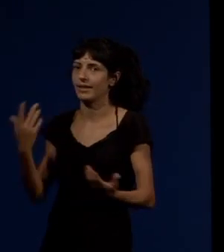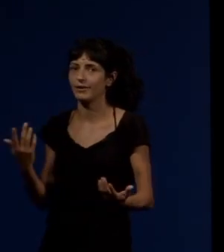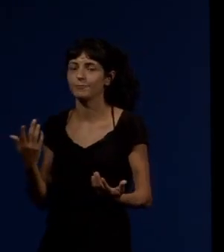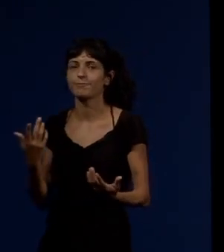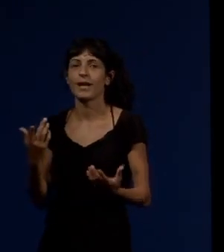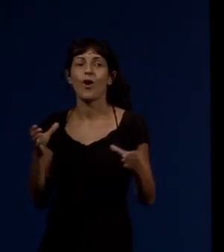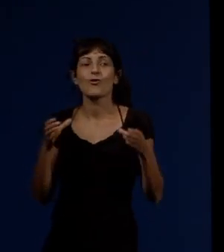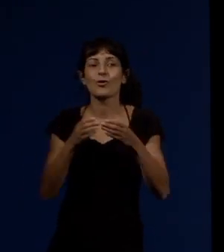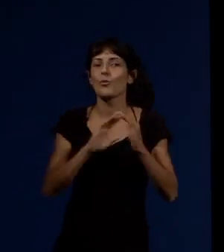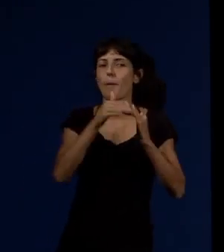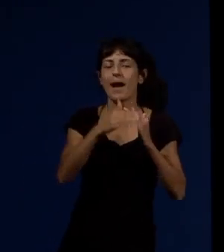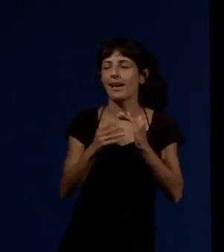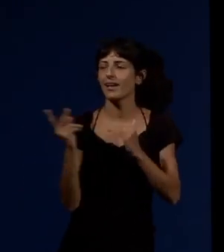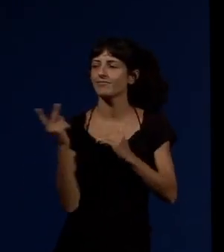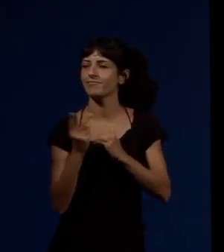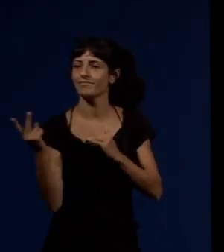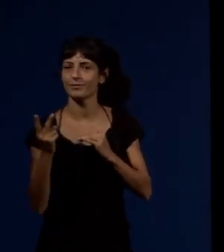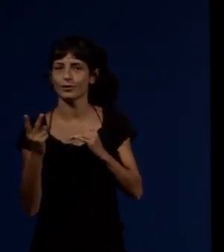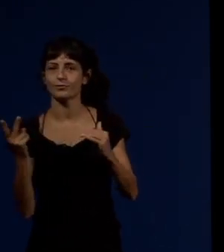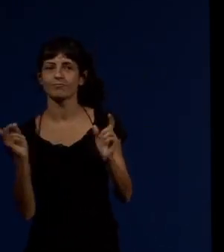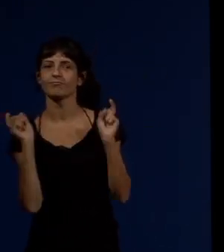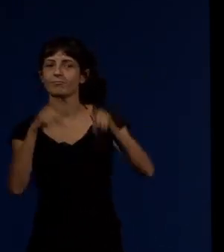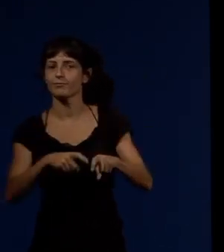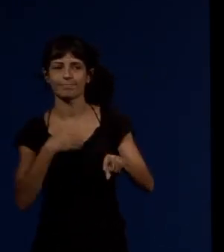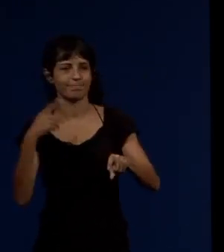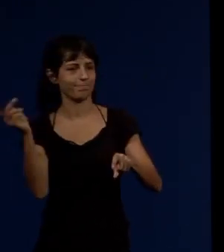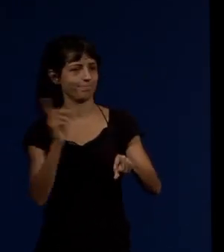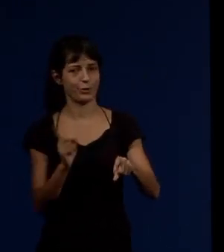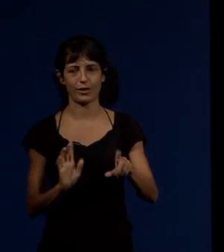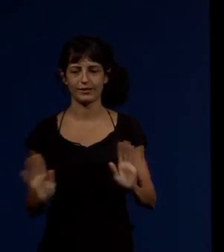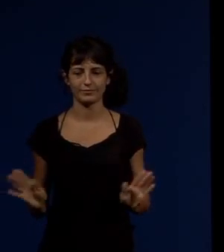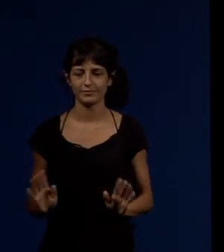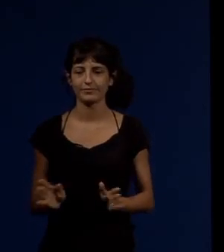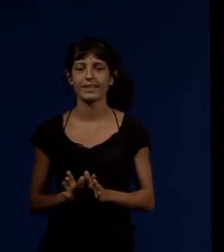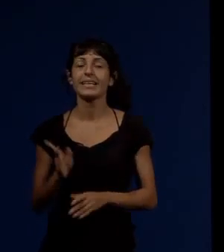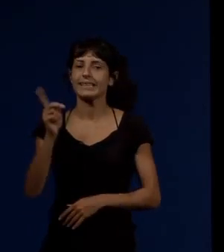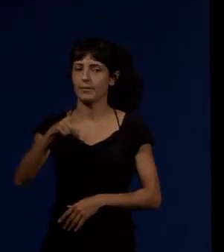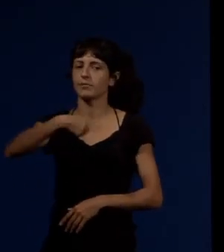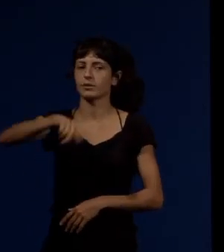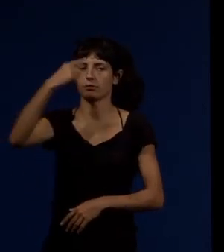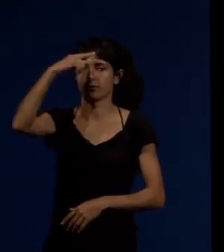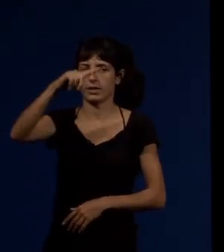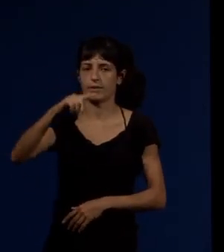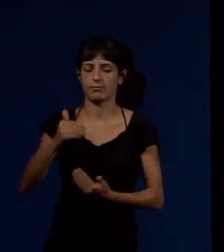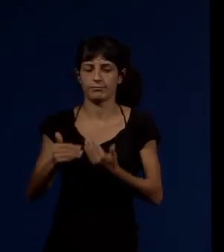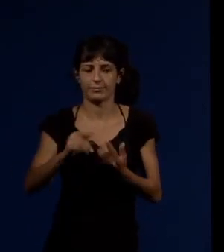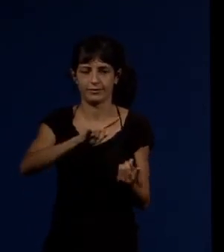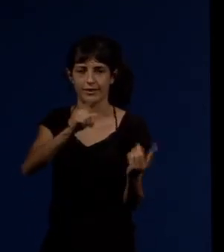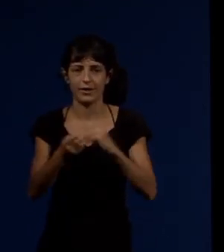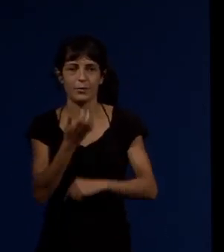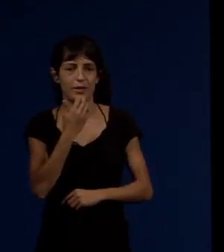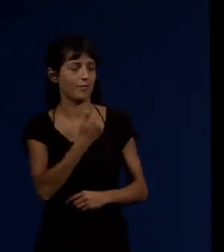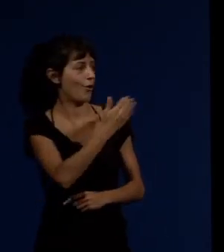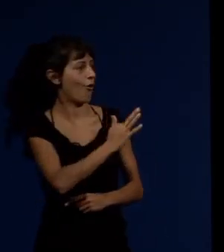Marea non se reuniran. Pero vos sabedes ben que o que vai cambiar agora é que cando Luís, cando Paula,